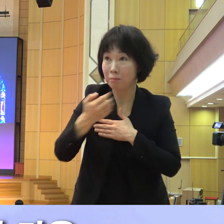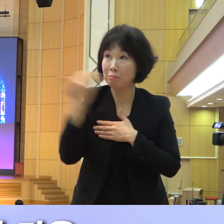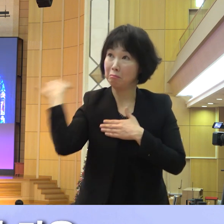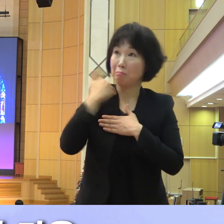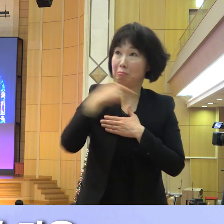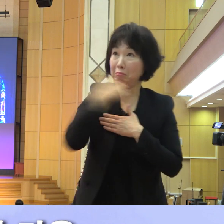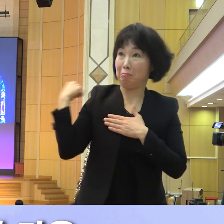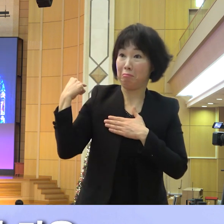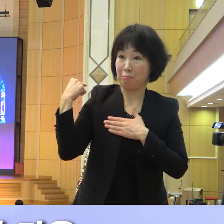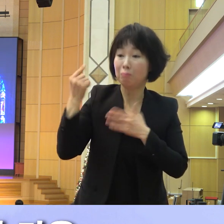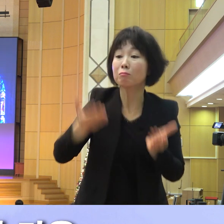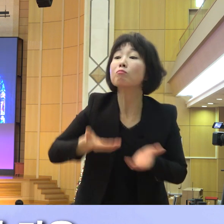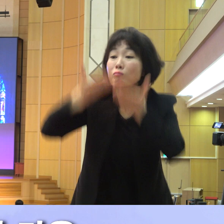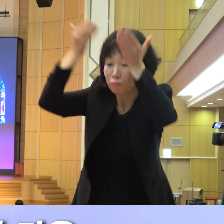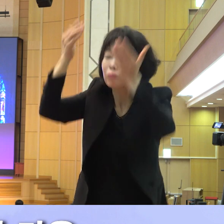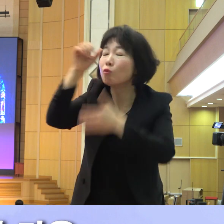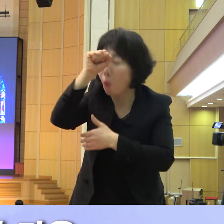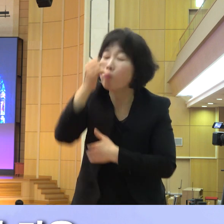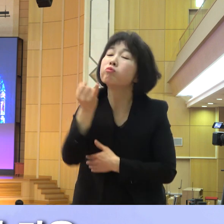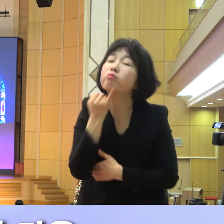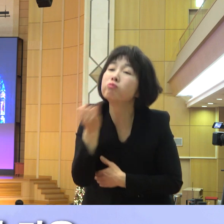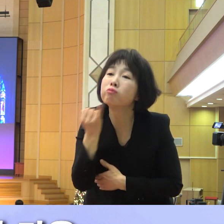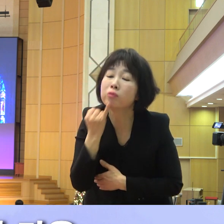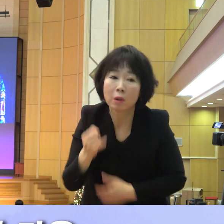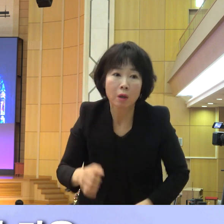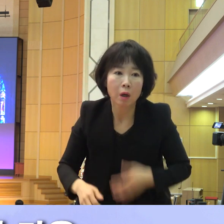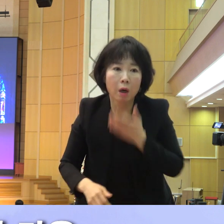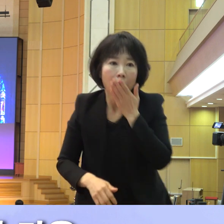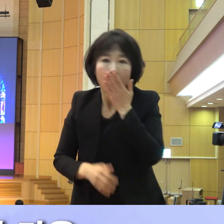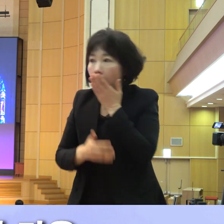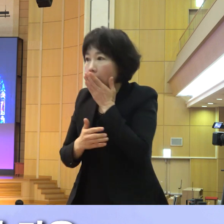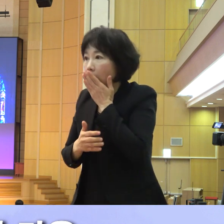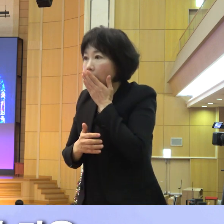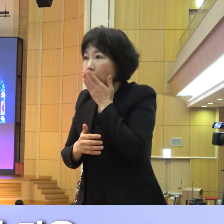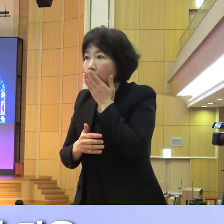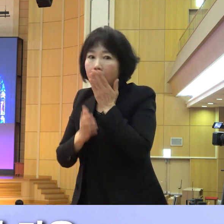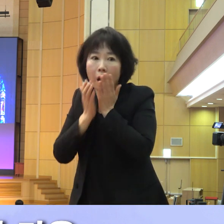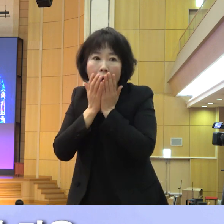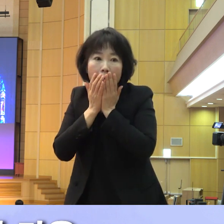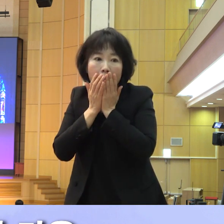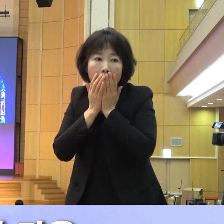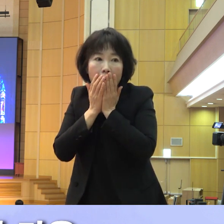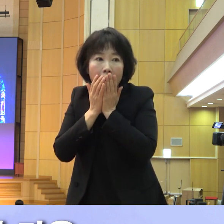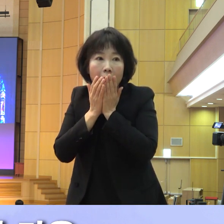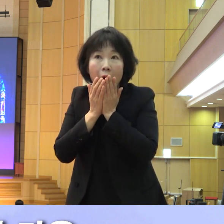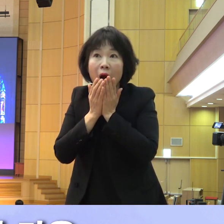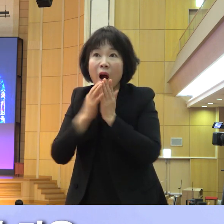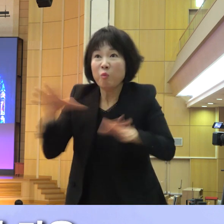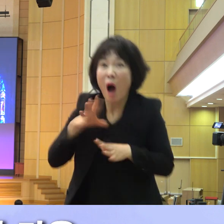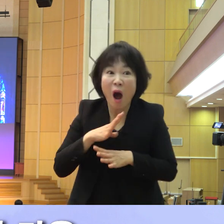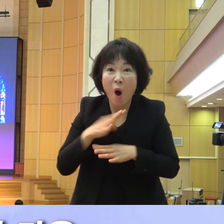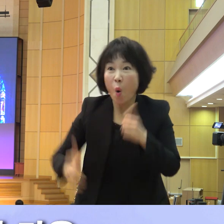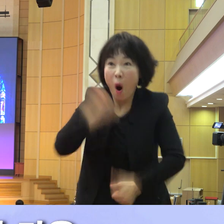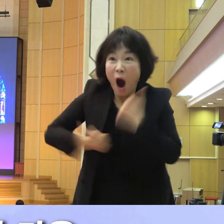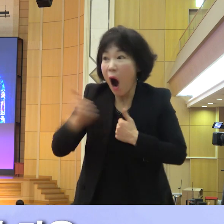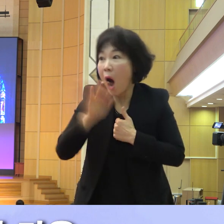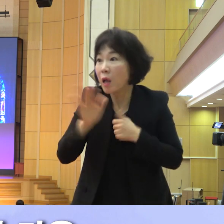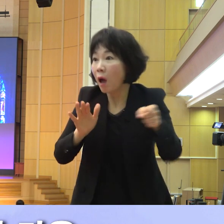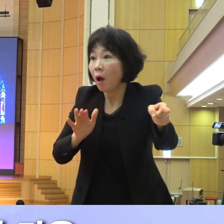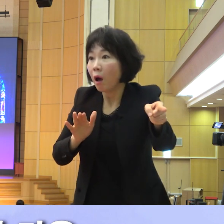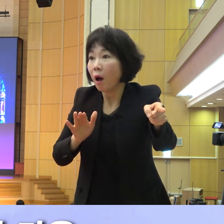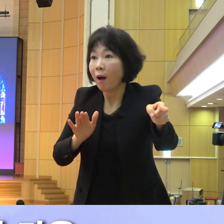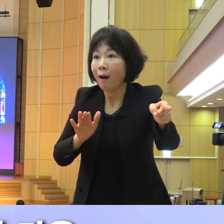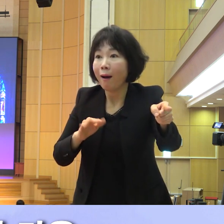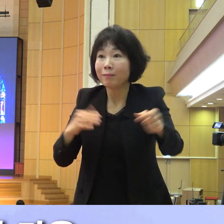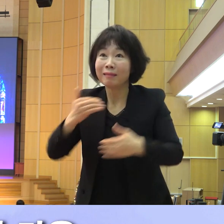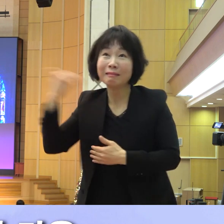이삭은 죽는 입장인데, 여러분, 죽는 마당에 영광이라는 말이 나올